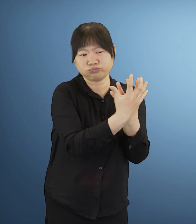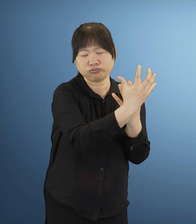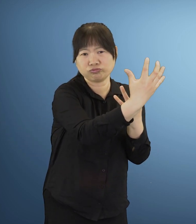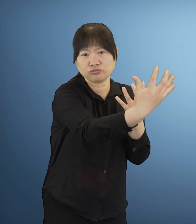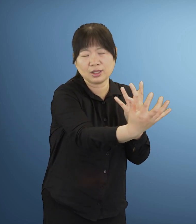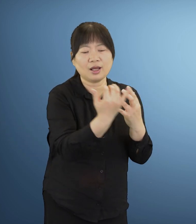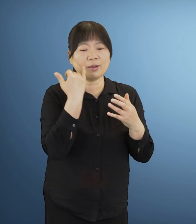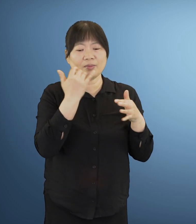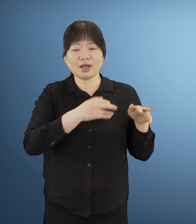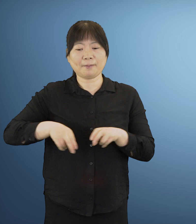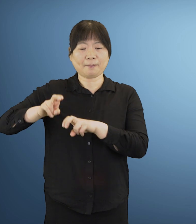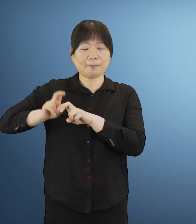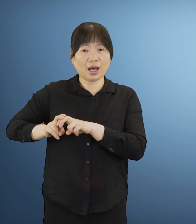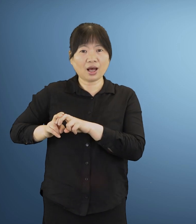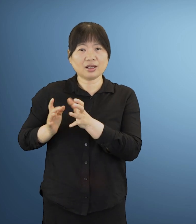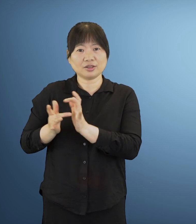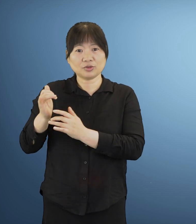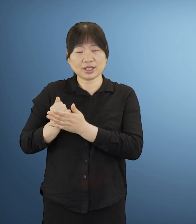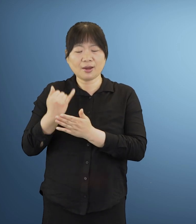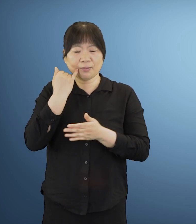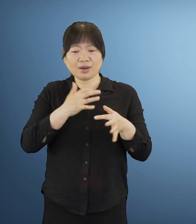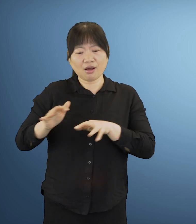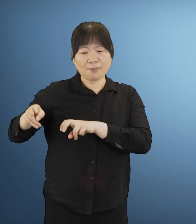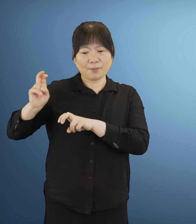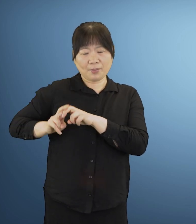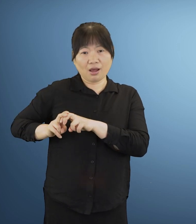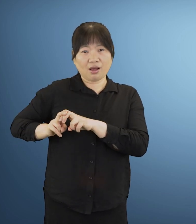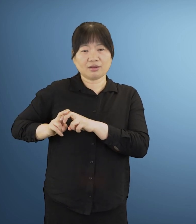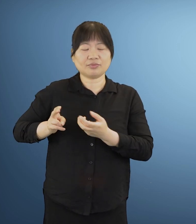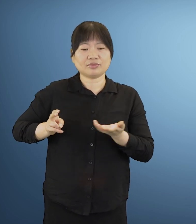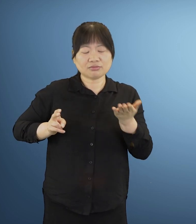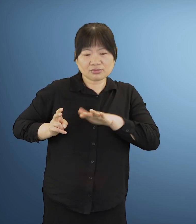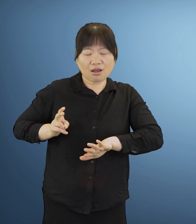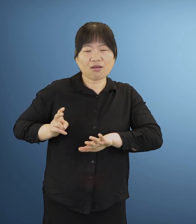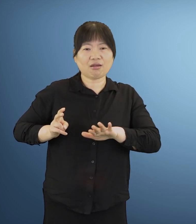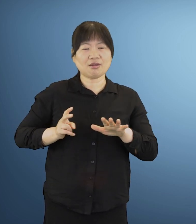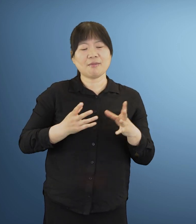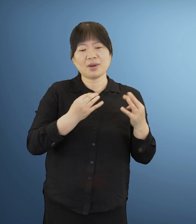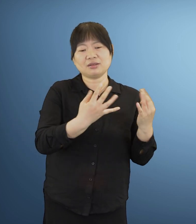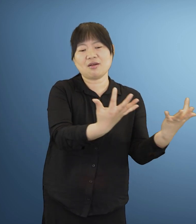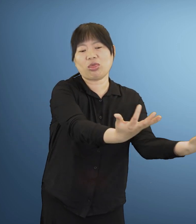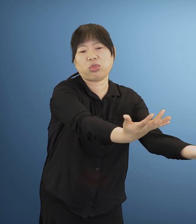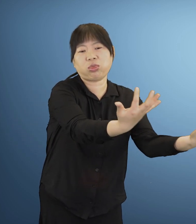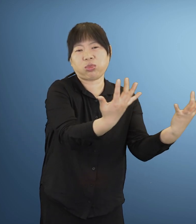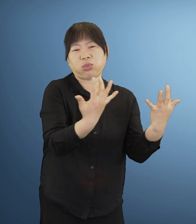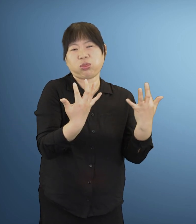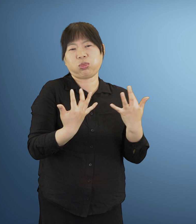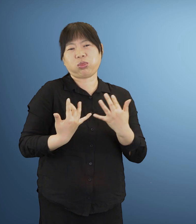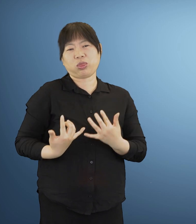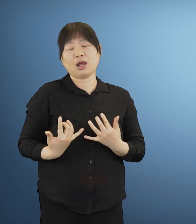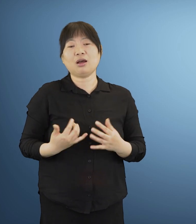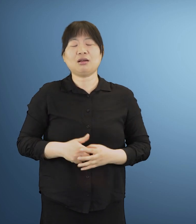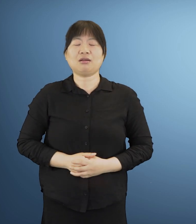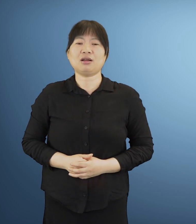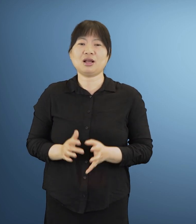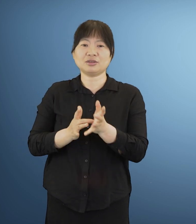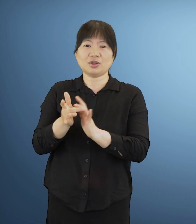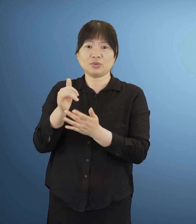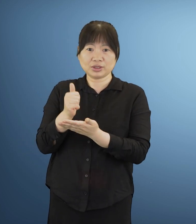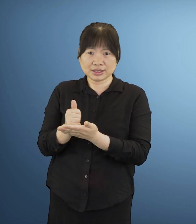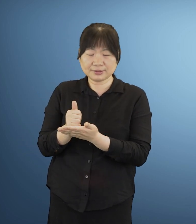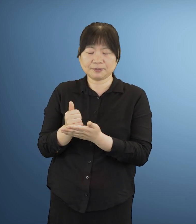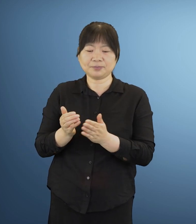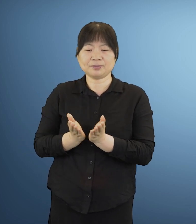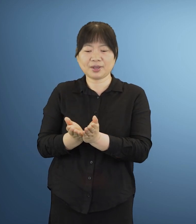바닷가에 앉아 계시는데 큰 무리가 몰려들었어요. 그에게로 모여들거늘 예수께서